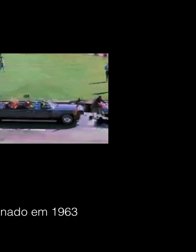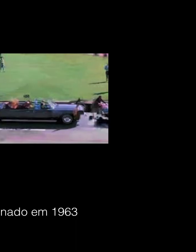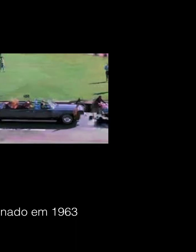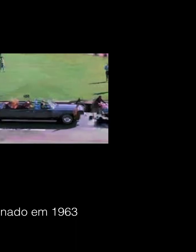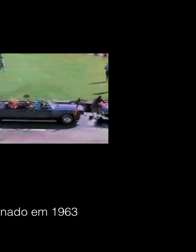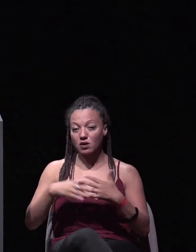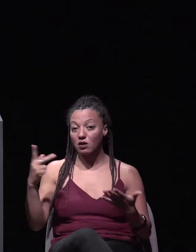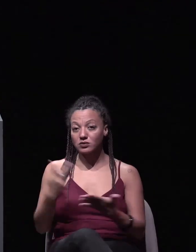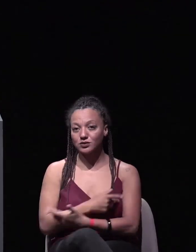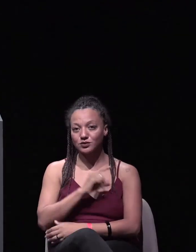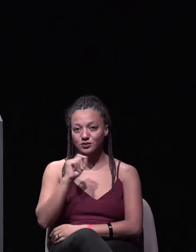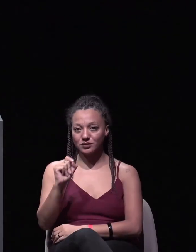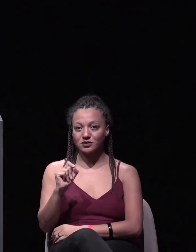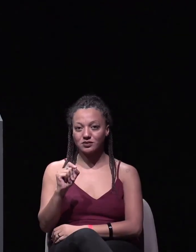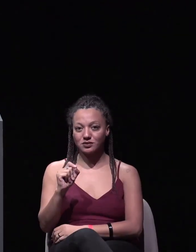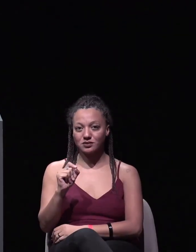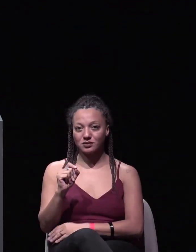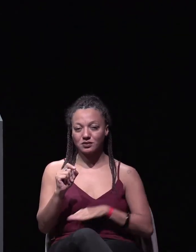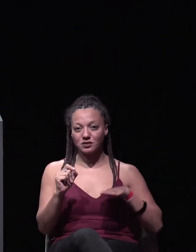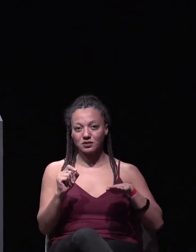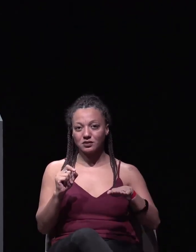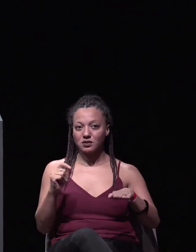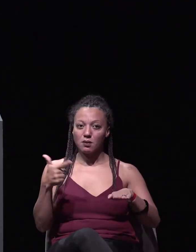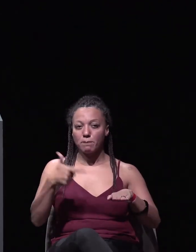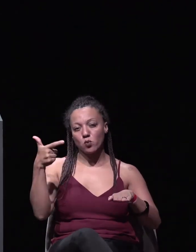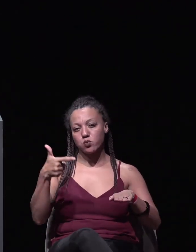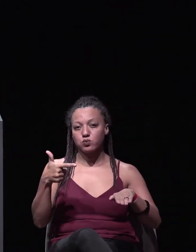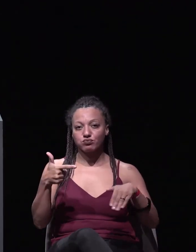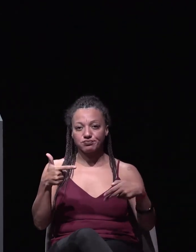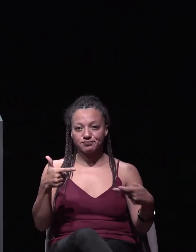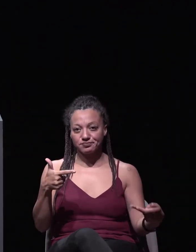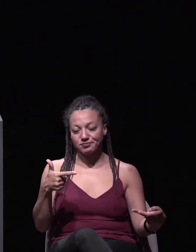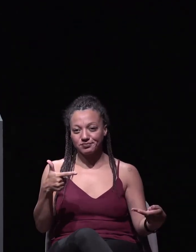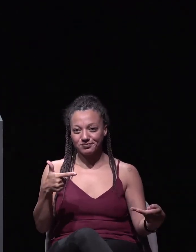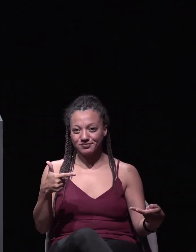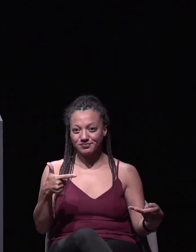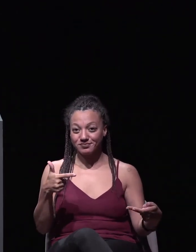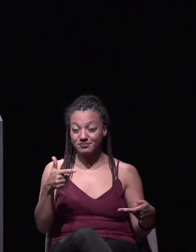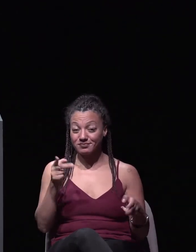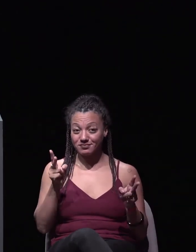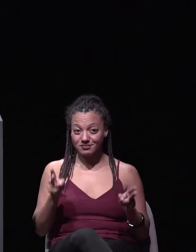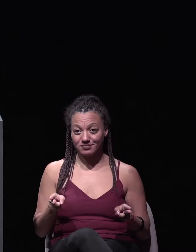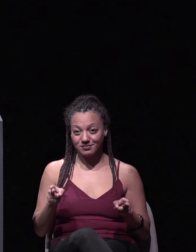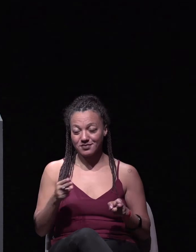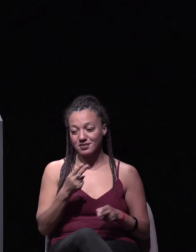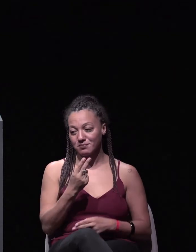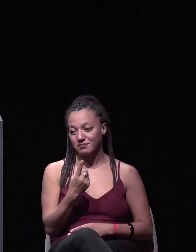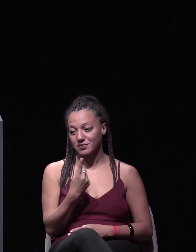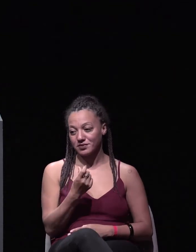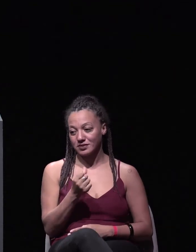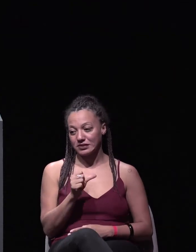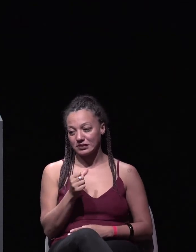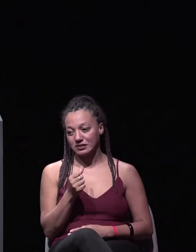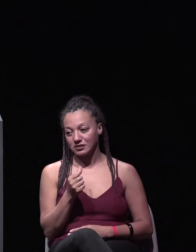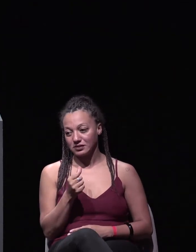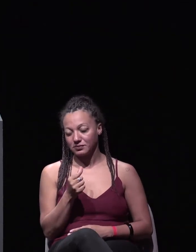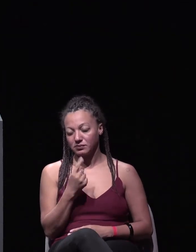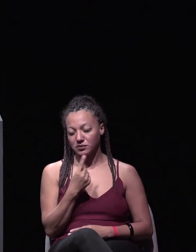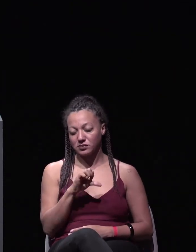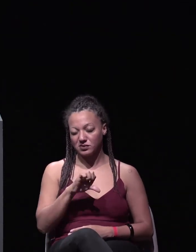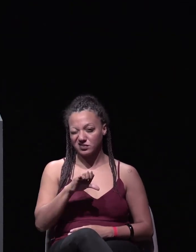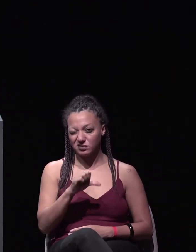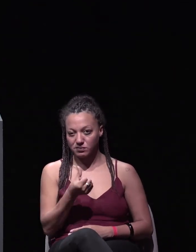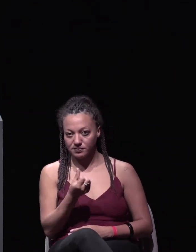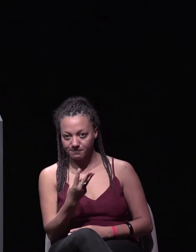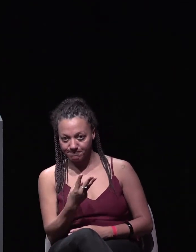ele é assassinado antes que o ano de 1963 acabe. Então, esse é o contexto de